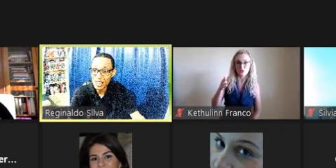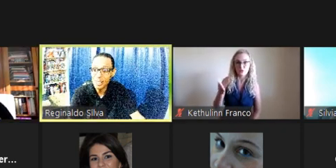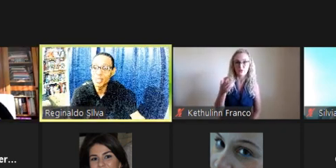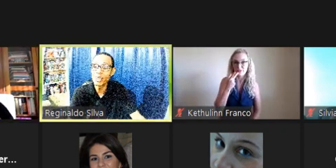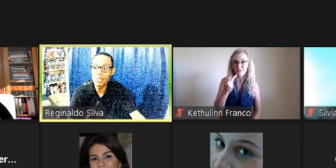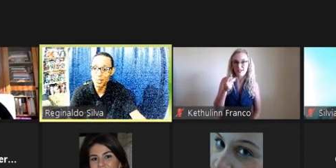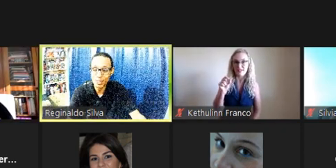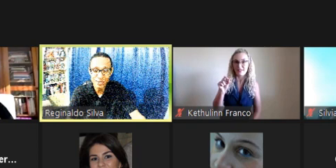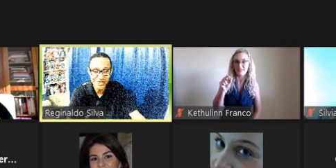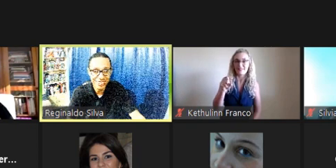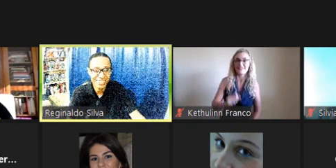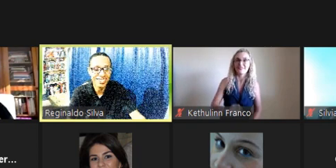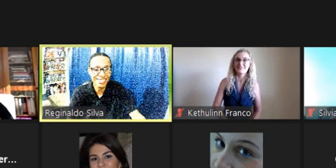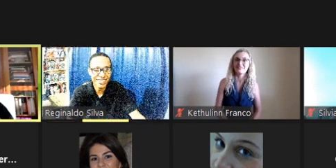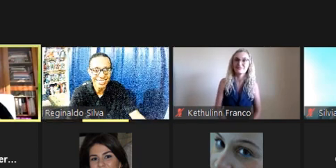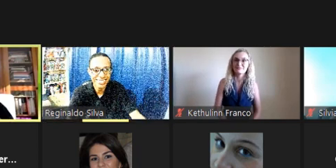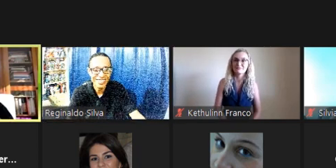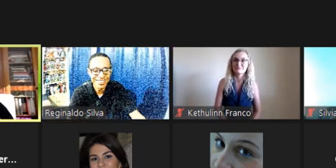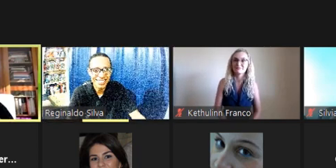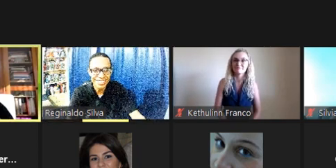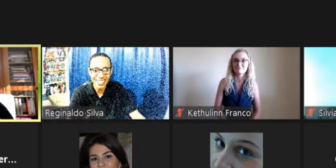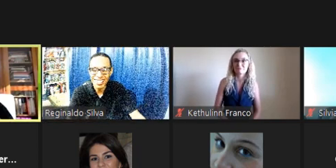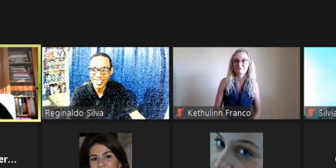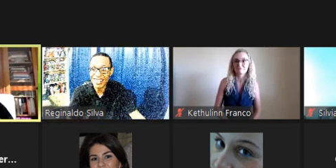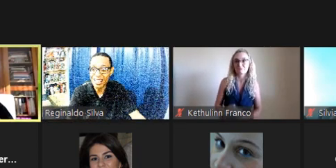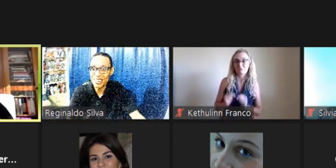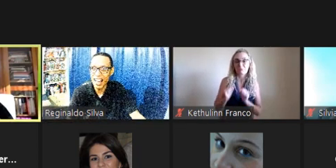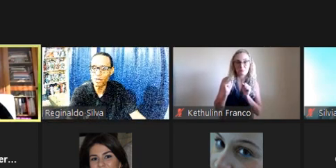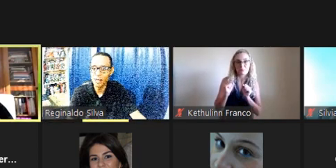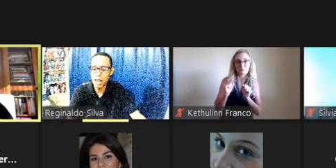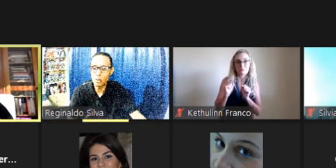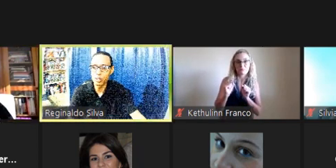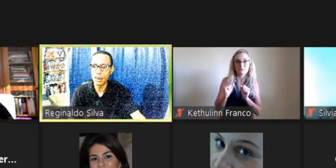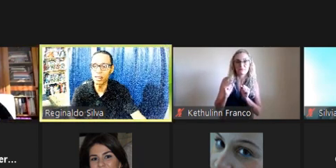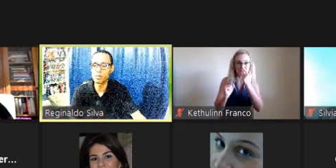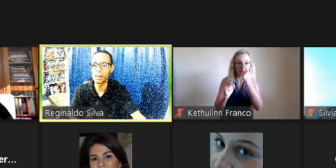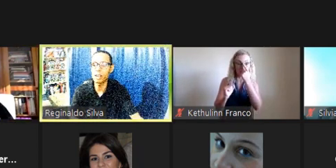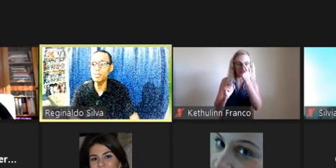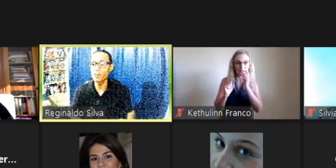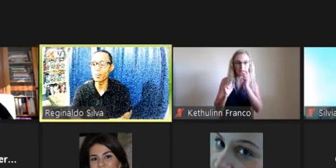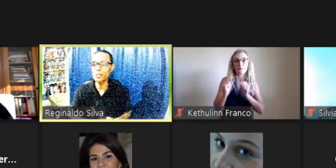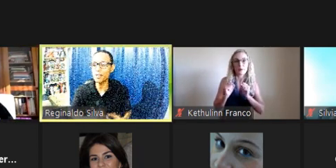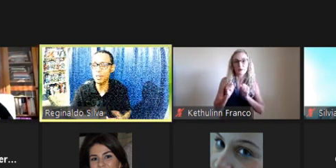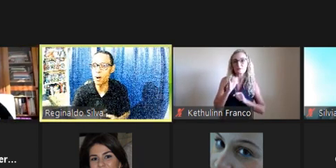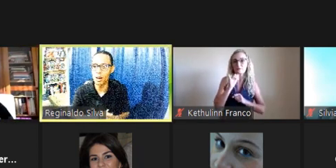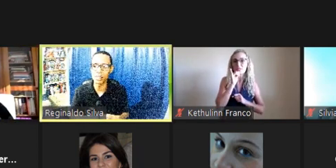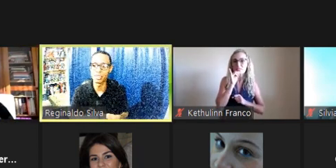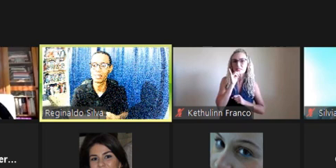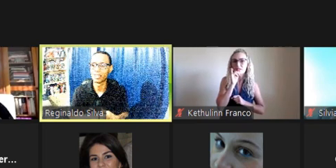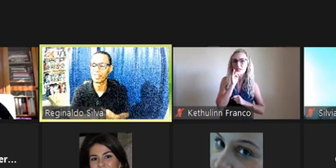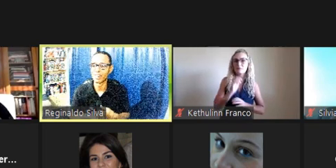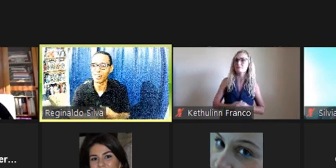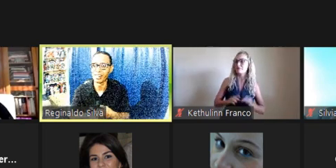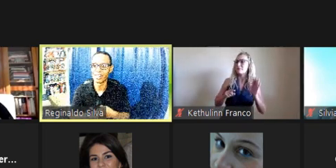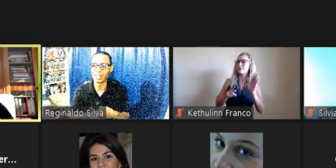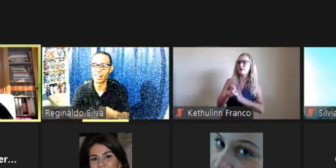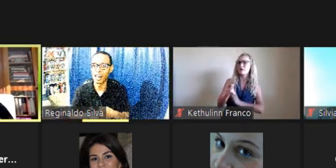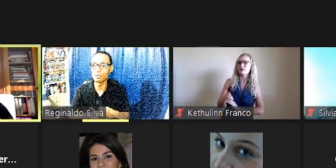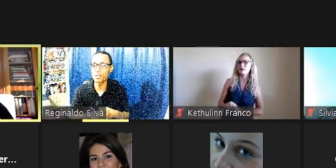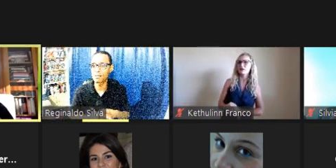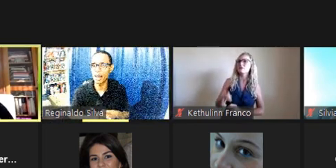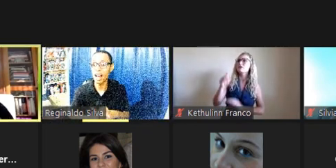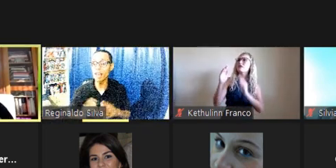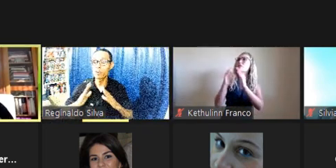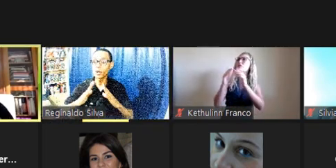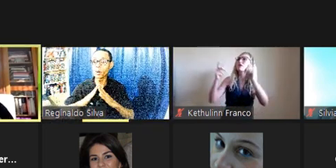Aí a Vânia, Isso. com certeza, foi. Desculpa. Exato, né? Quando fala, onde você mora? Aí